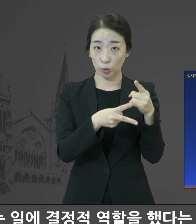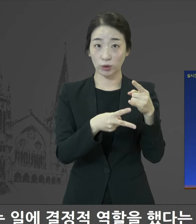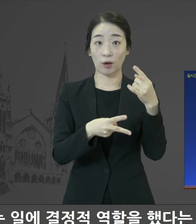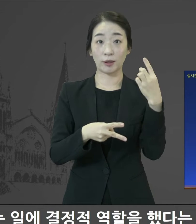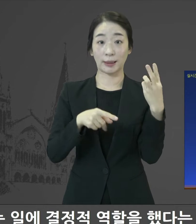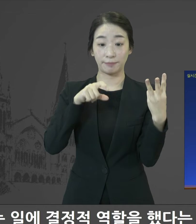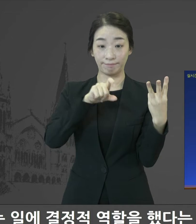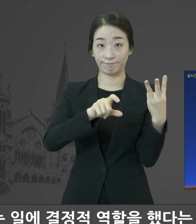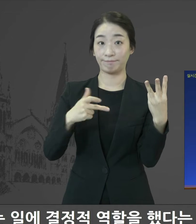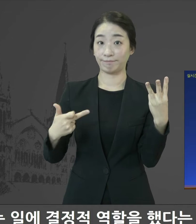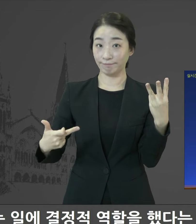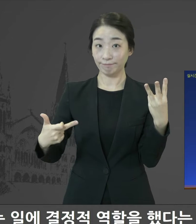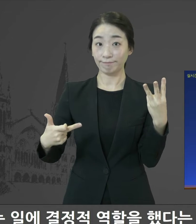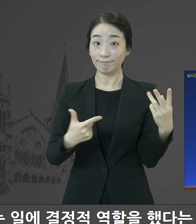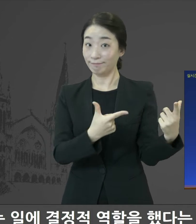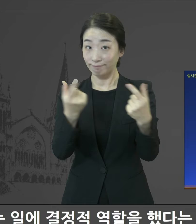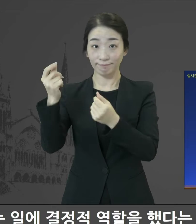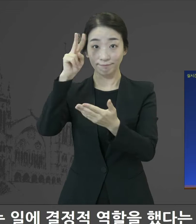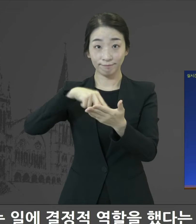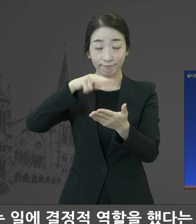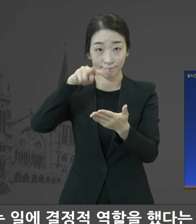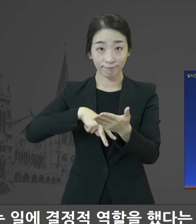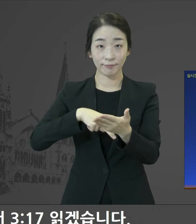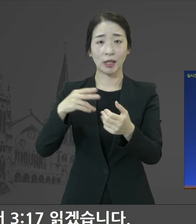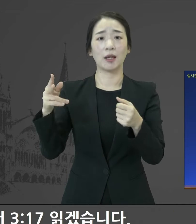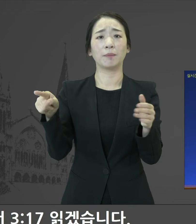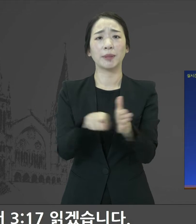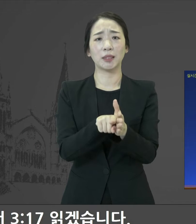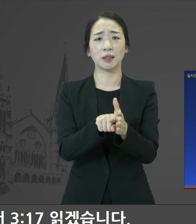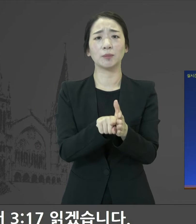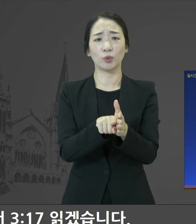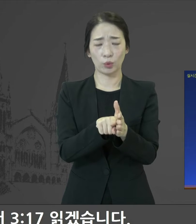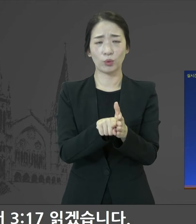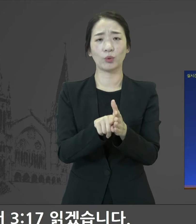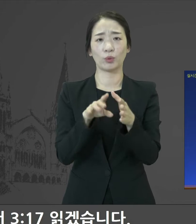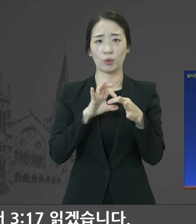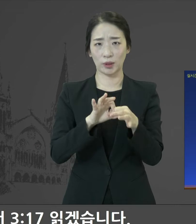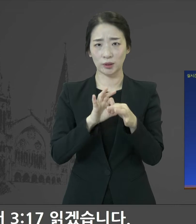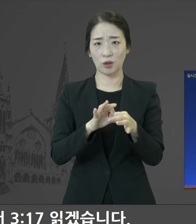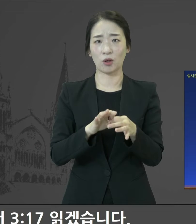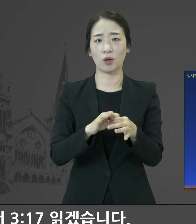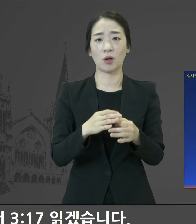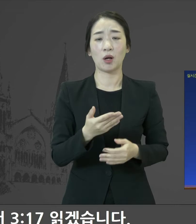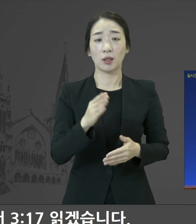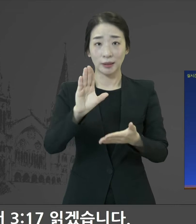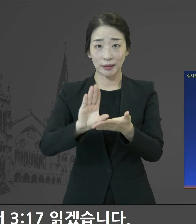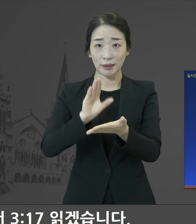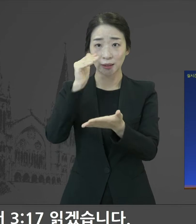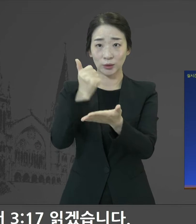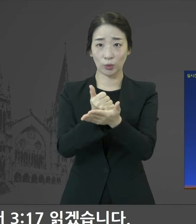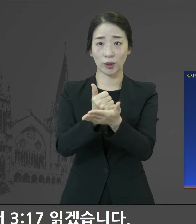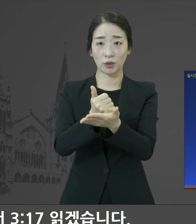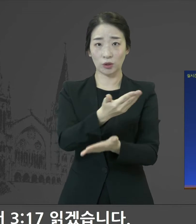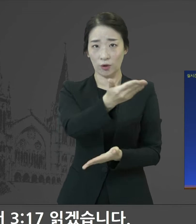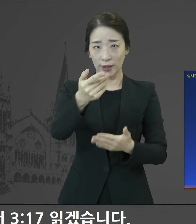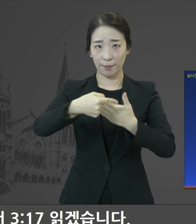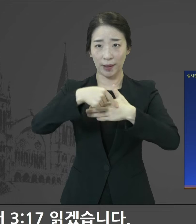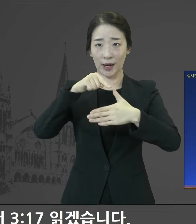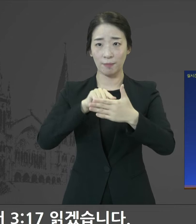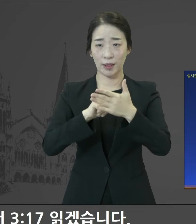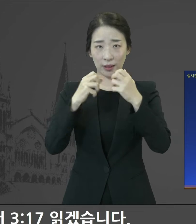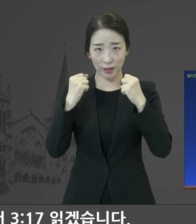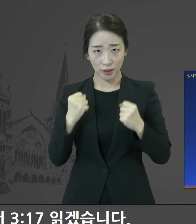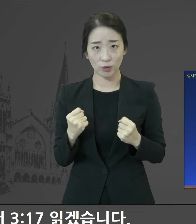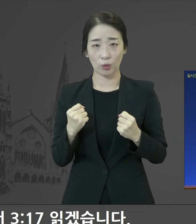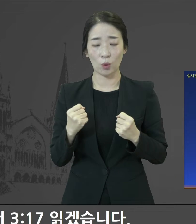같이 읽겠습니다. 믿음으로 말미암아 그리스도께서 너희 마음에 계시게 하시고 너희가 사랑